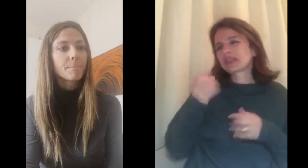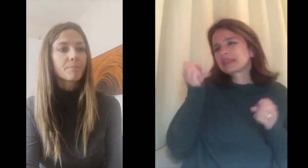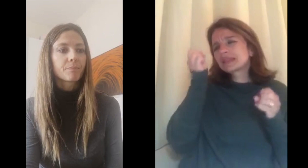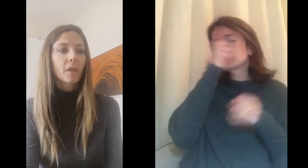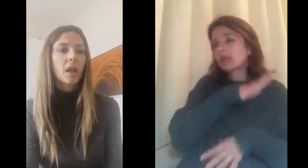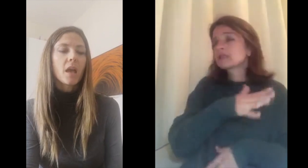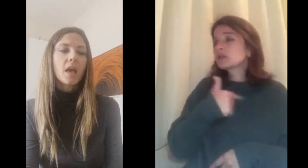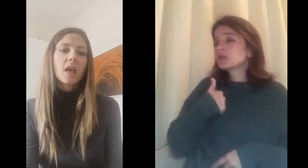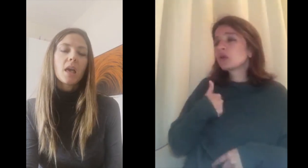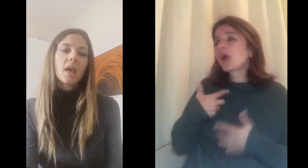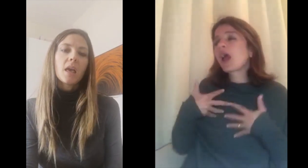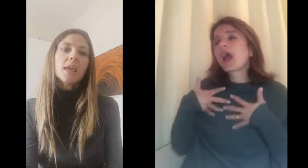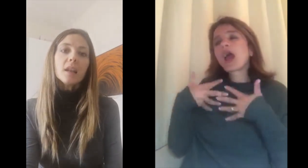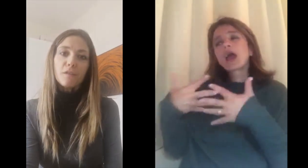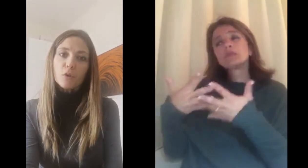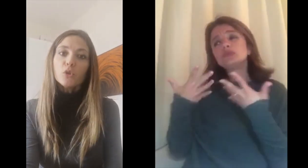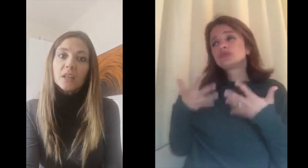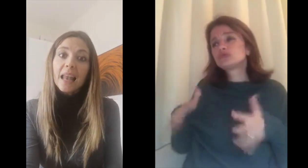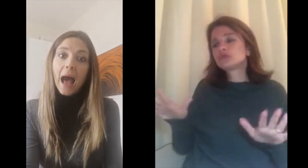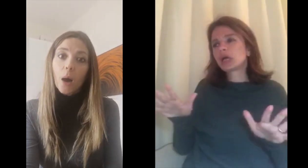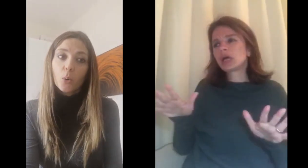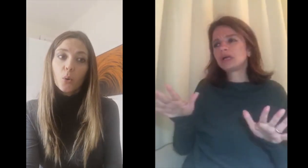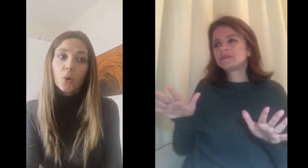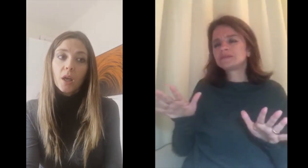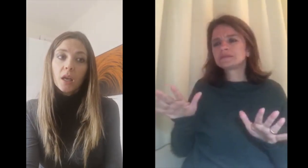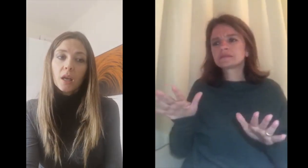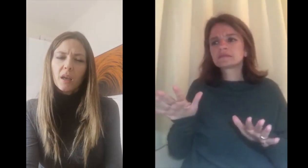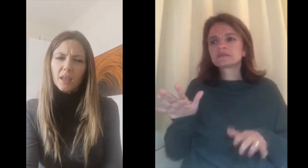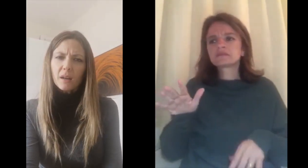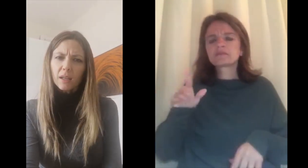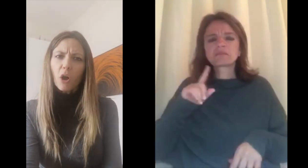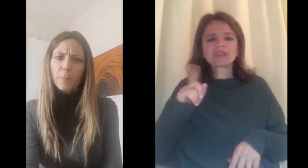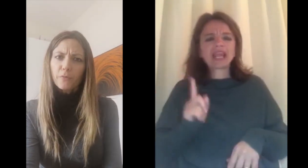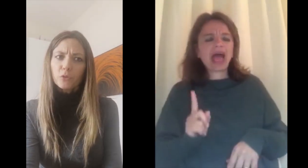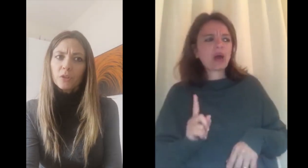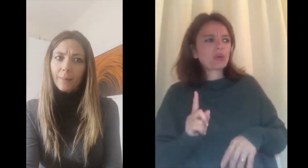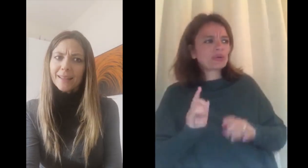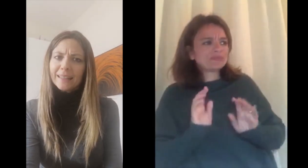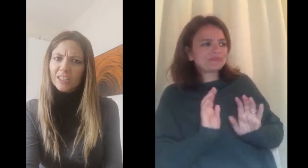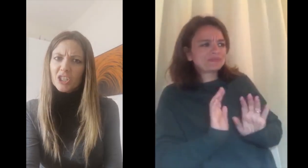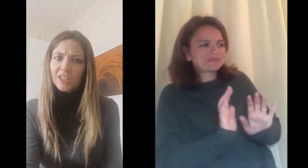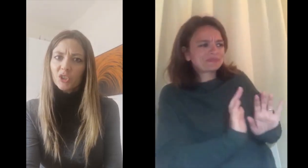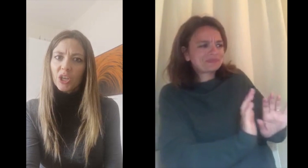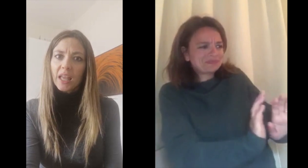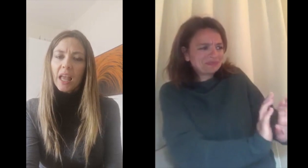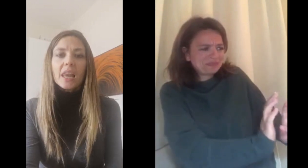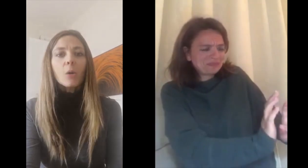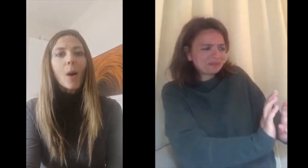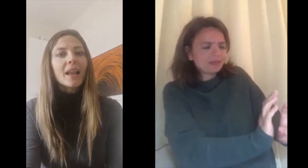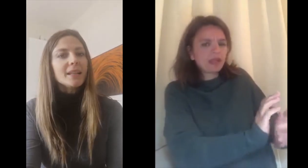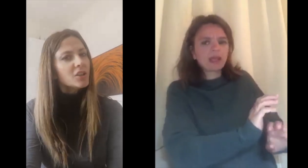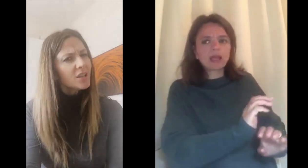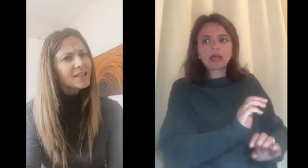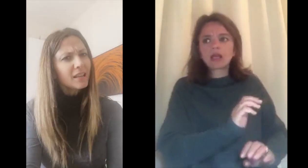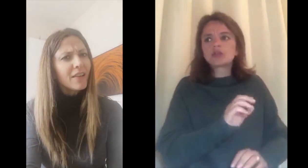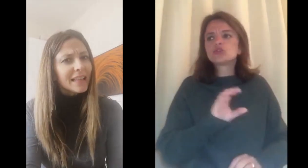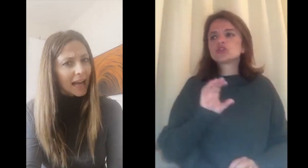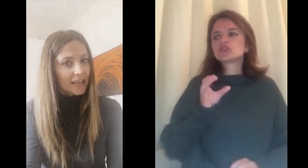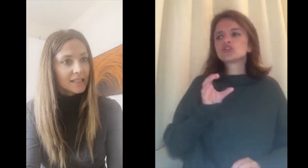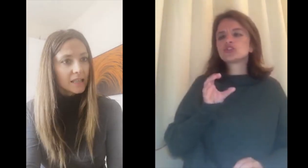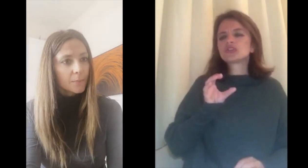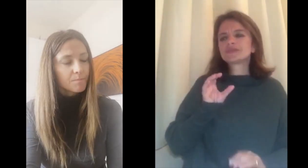appassionata. Il rifiuto di Glauco irritò profondamente Circe, la quale